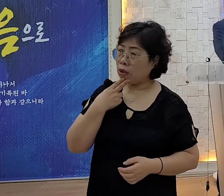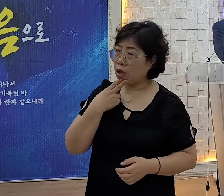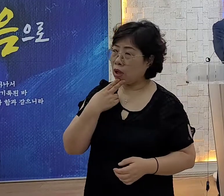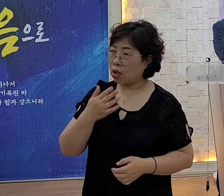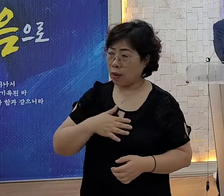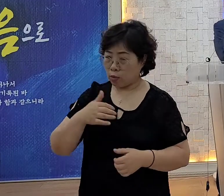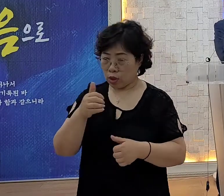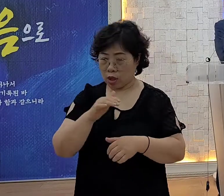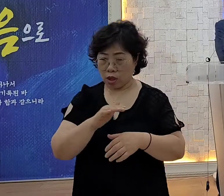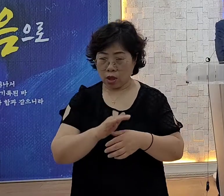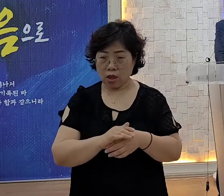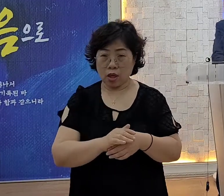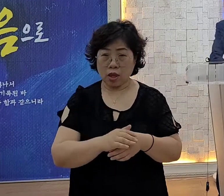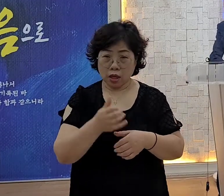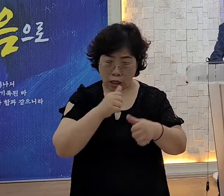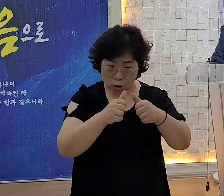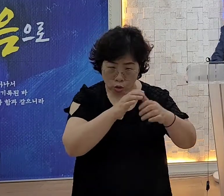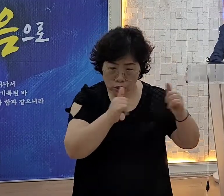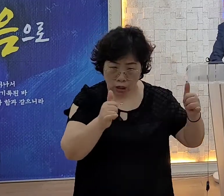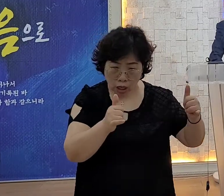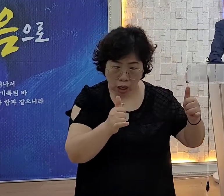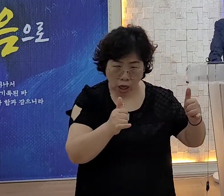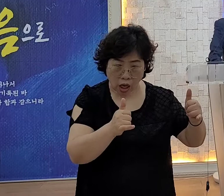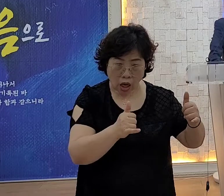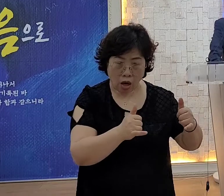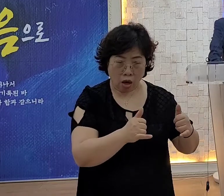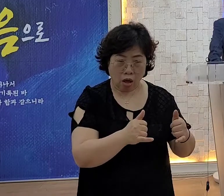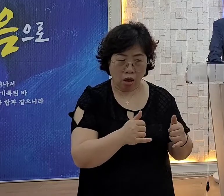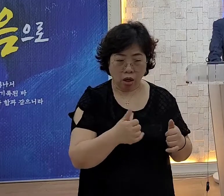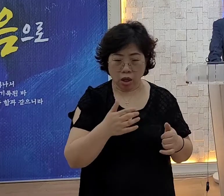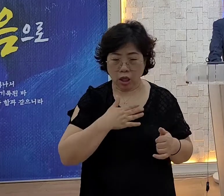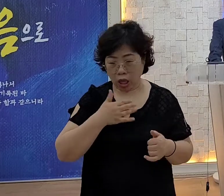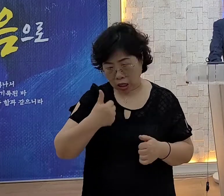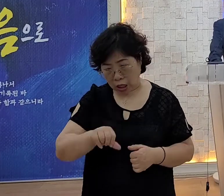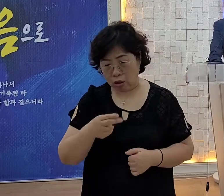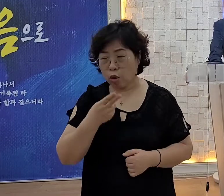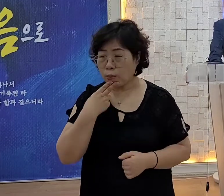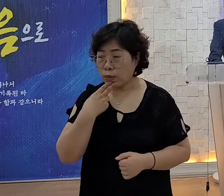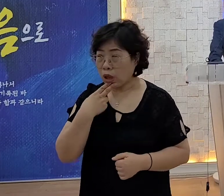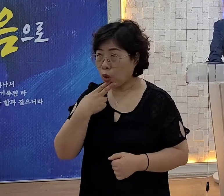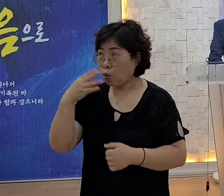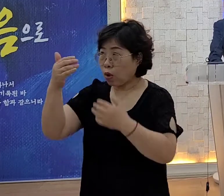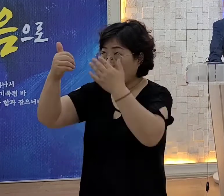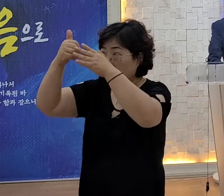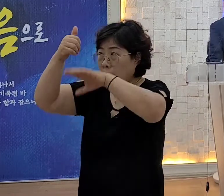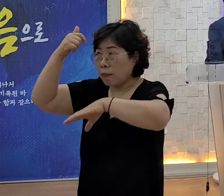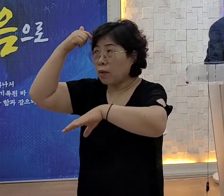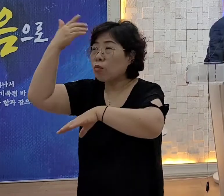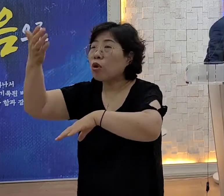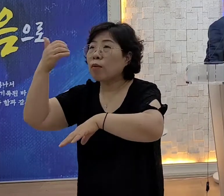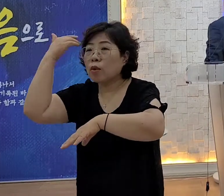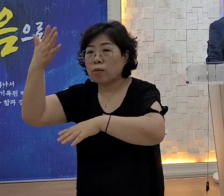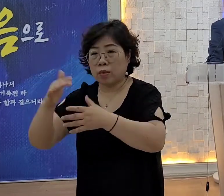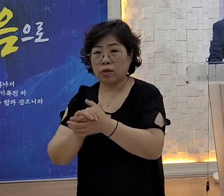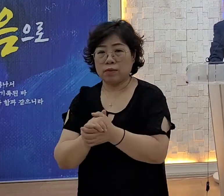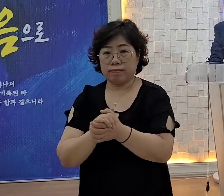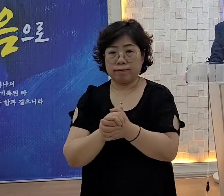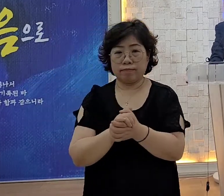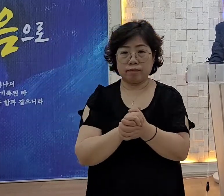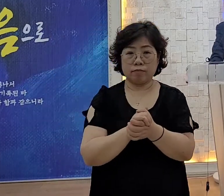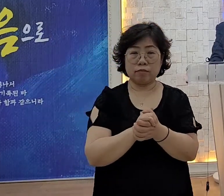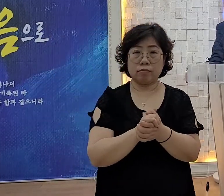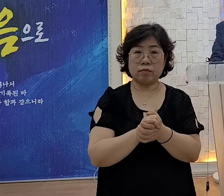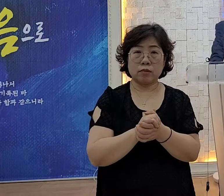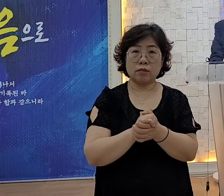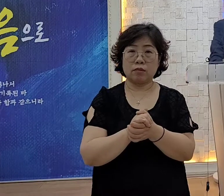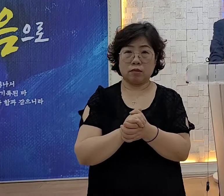이 상속자는 이 다메섹 사람 엘리에셀입니다. 그러니까 하나님께서 나에게 상급이라 했는데 아까